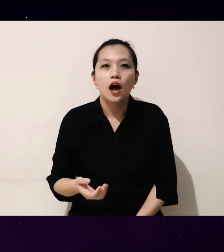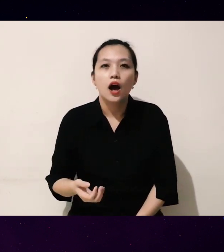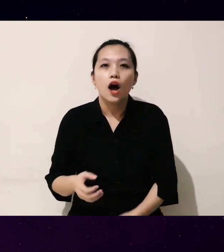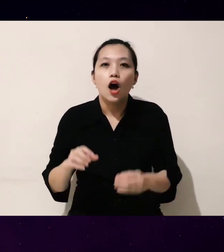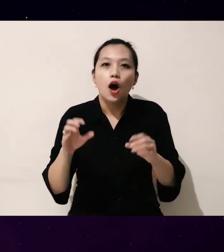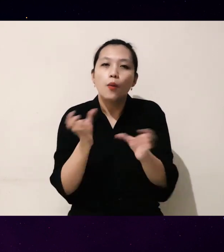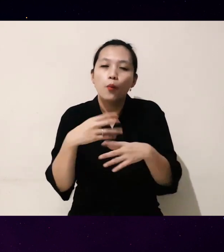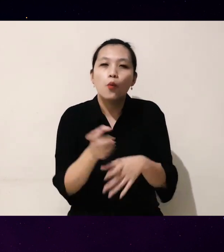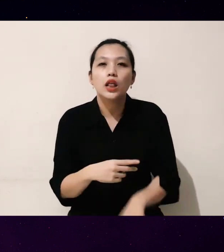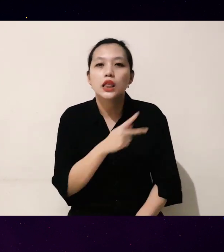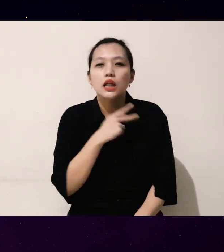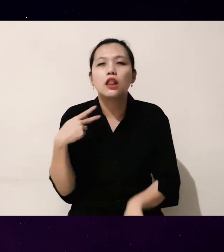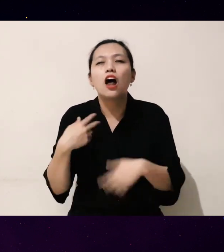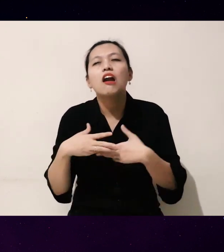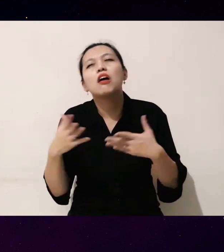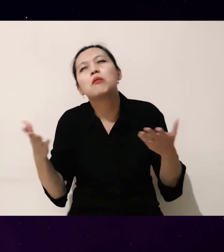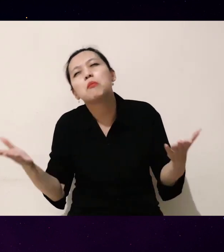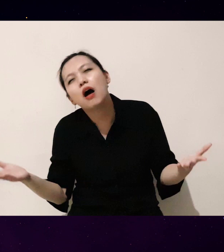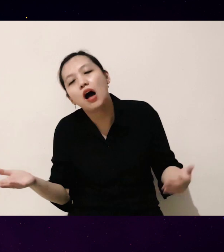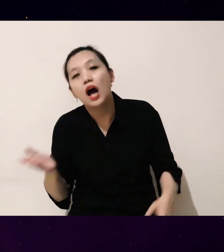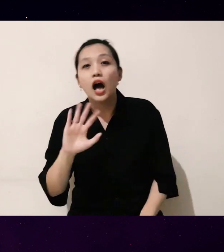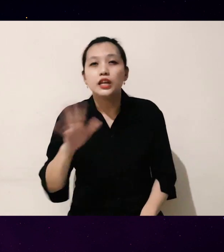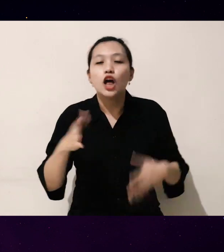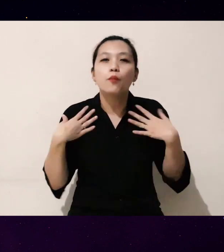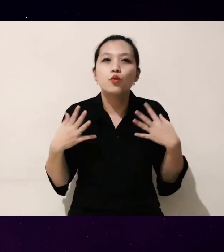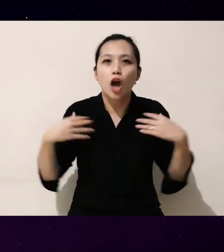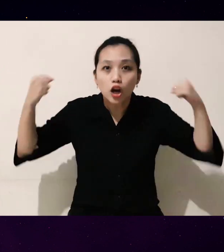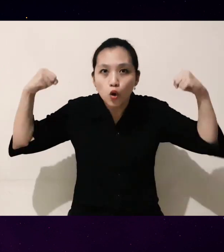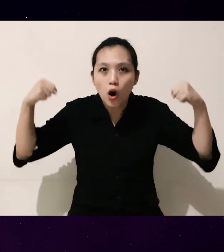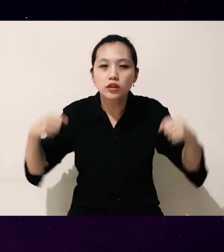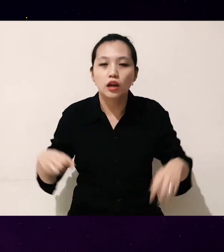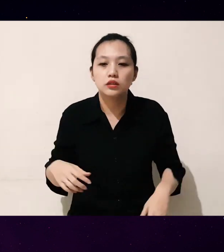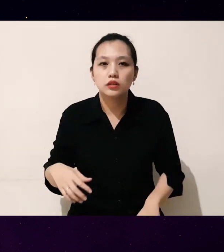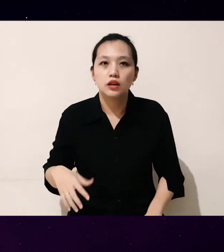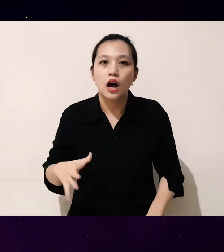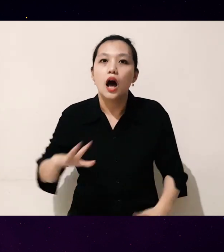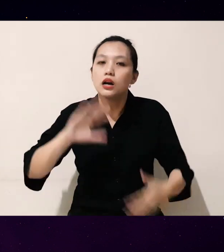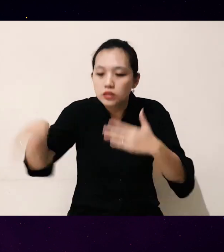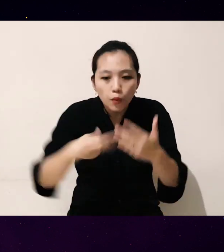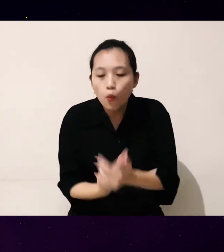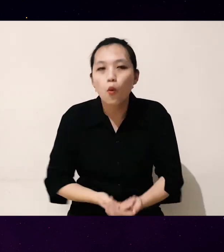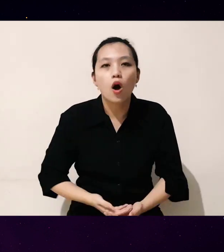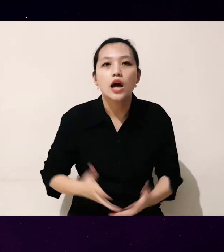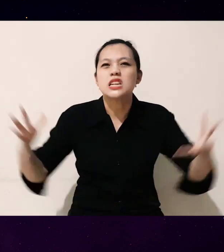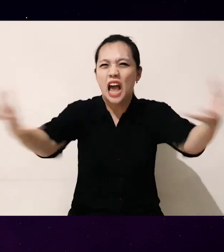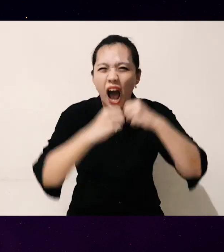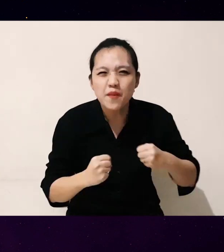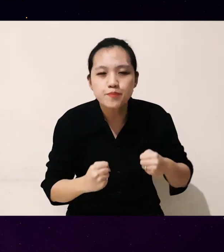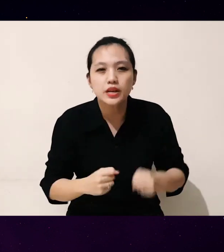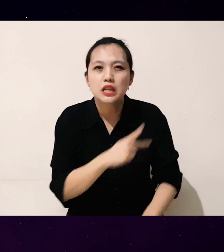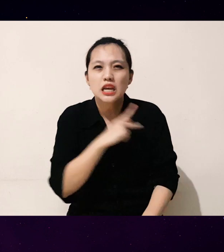kita lemah, dan setelah membuat kita lemah, kita kehilangan kekuatan, dan saat itulah semua yang kita